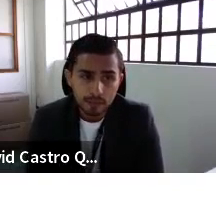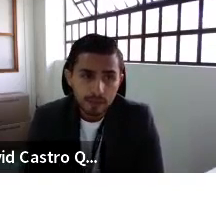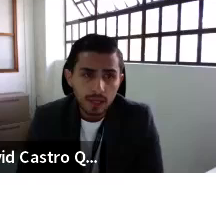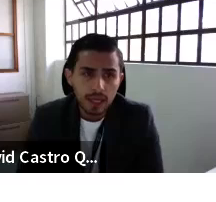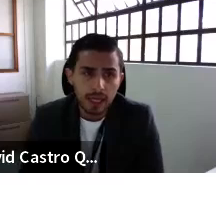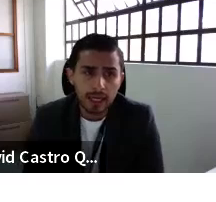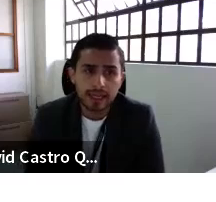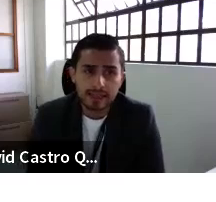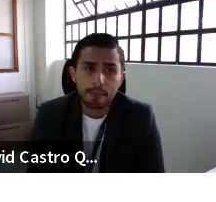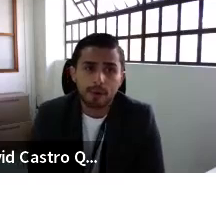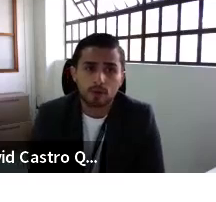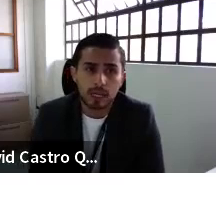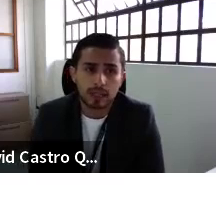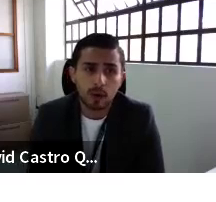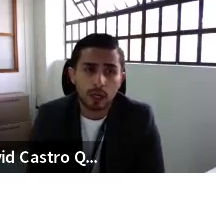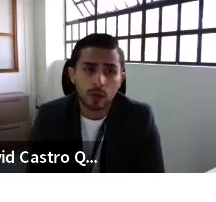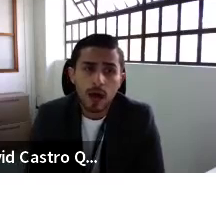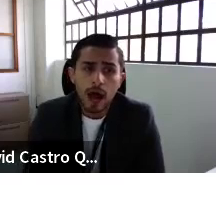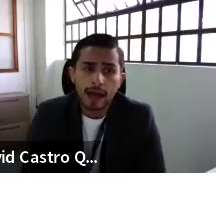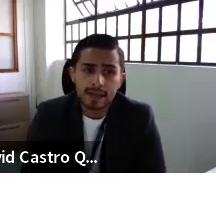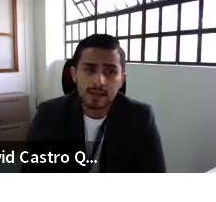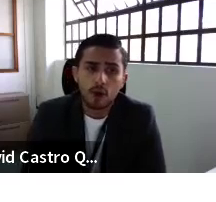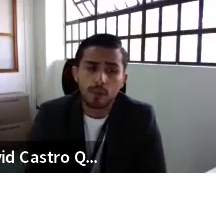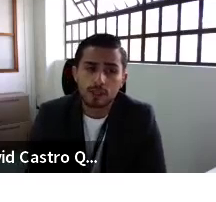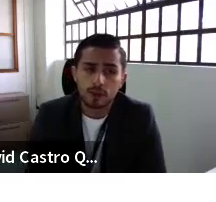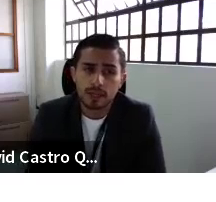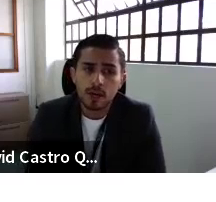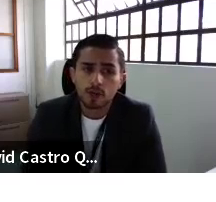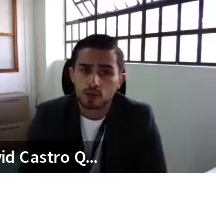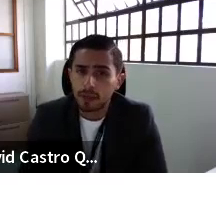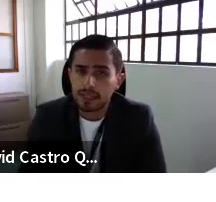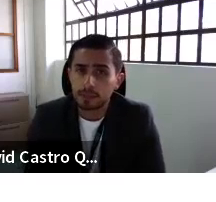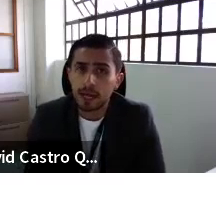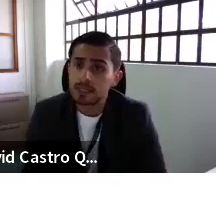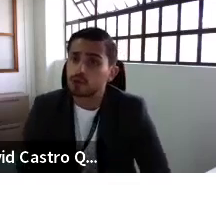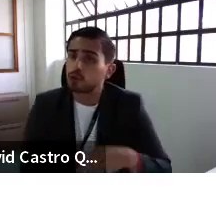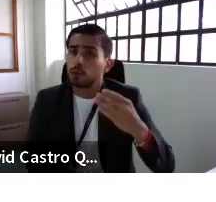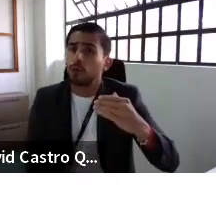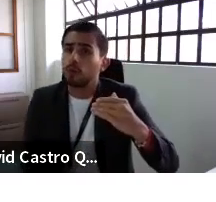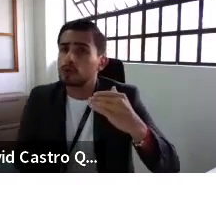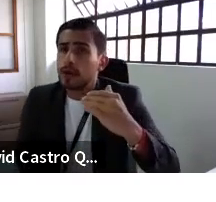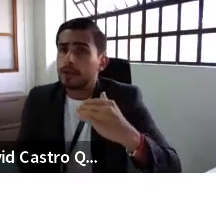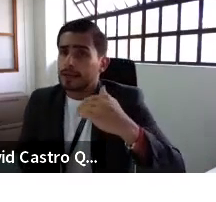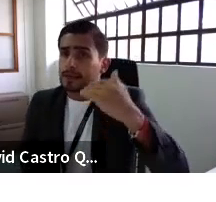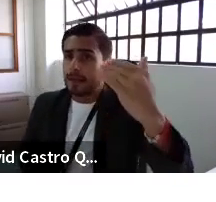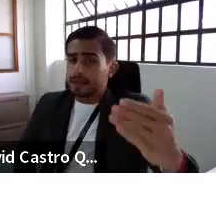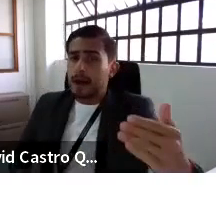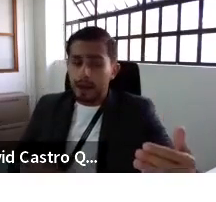que es ese proceder de acuerdo a esas convenciones socialmente aceptadas y nosotros no podemos trascender esa